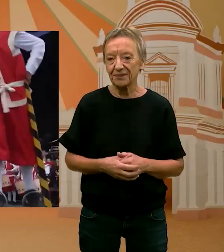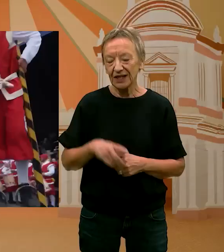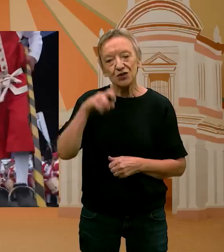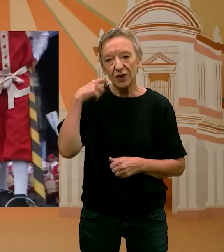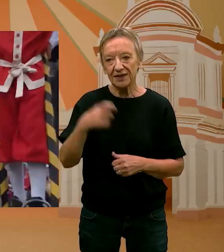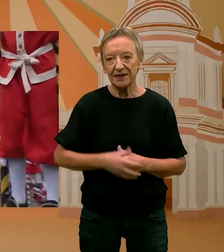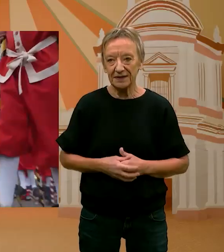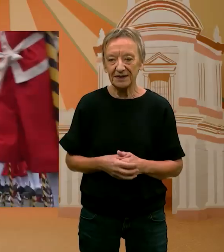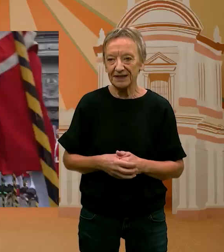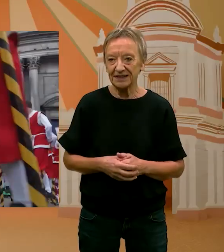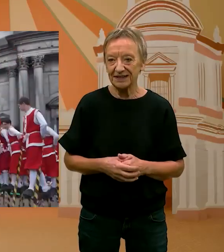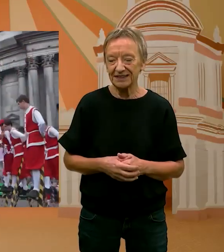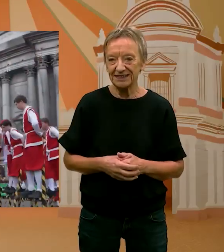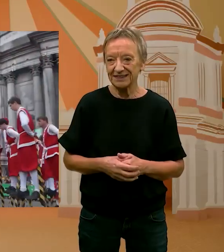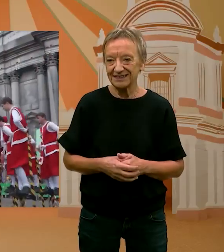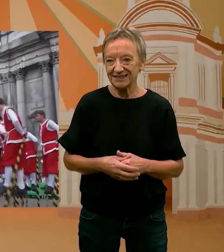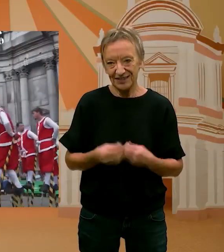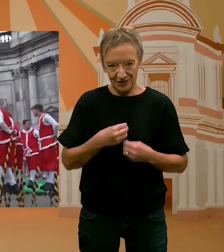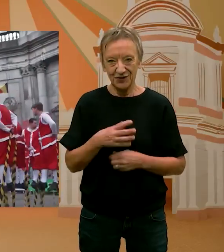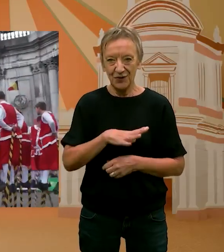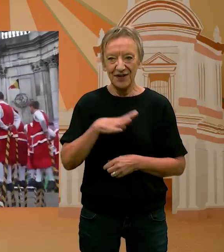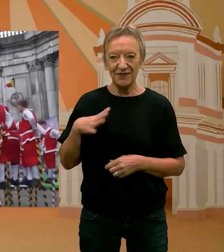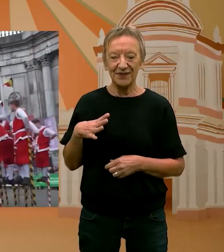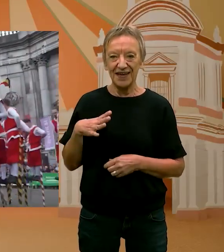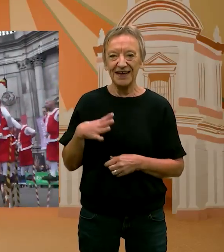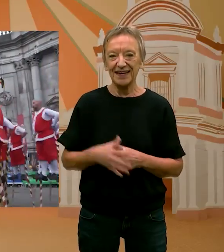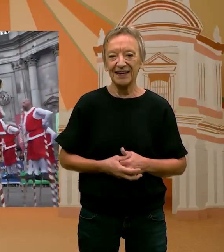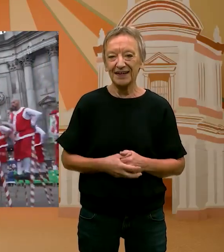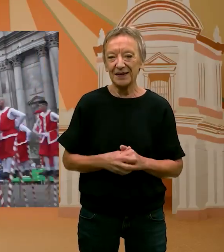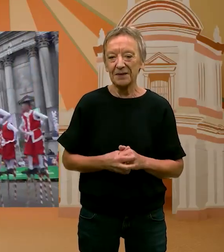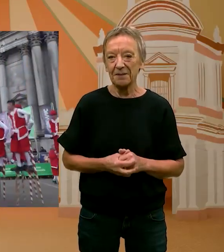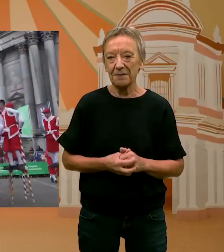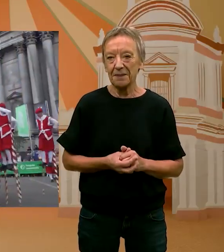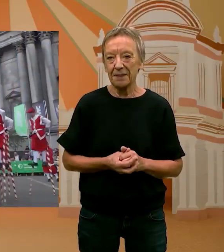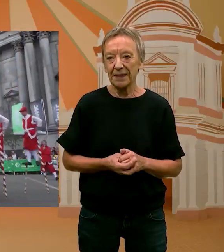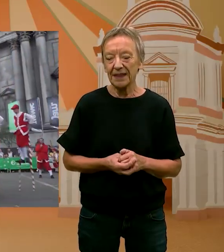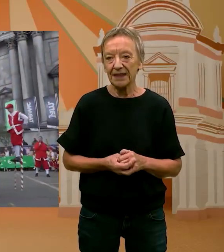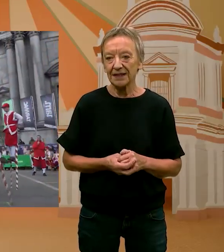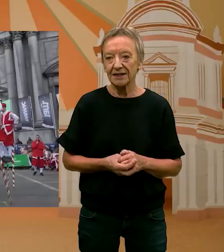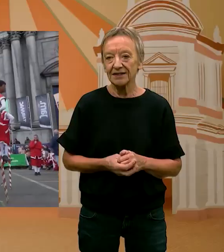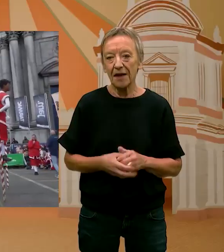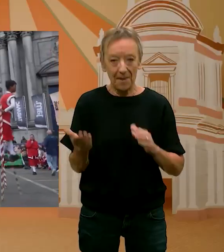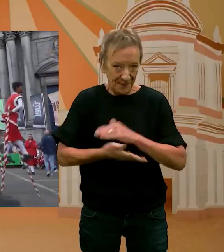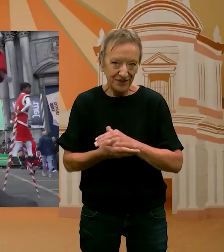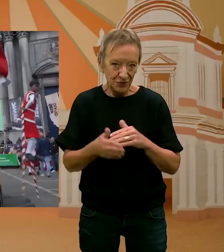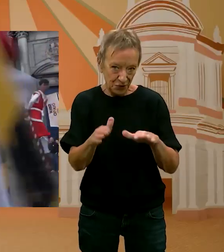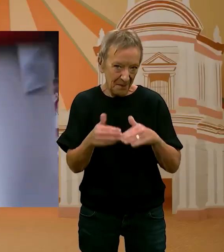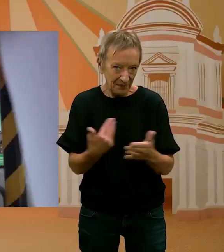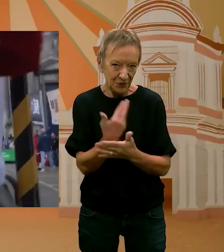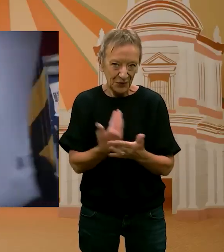c'est la plus belle fierté. Je ne m'attendais pas à tenir aussi longtemps et je suis vraiment, même si j'ai perdu, je suis hyper contente. J'ai quand même le